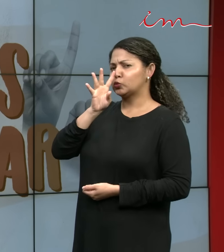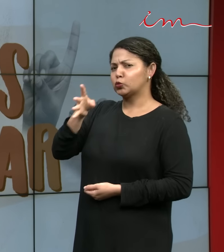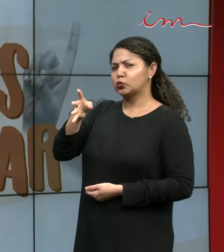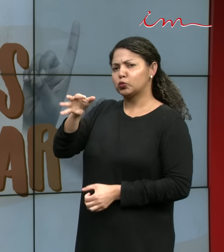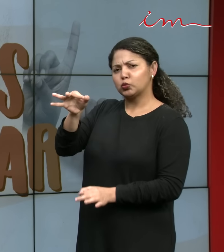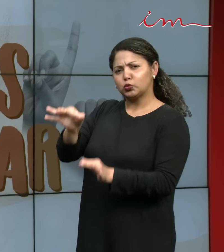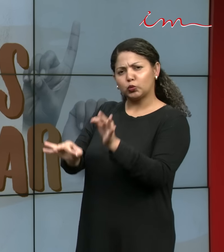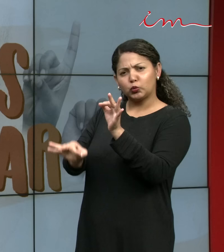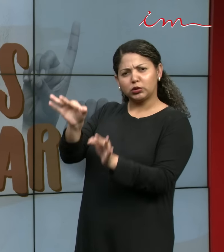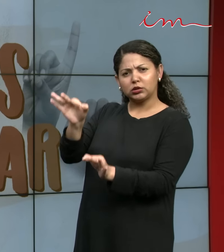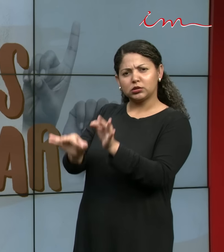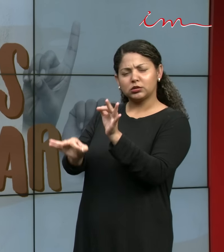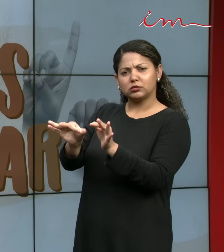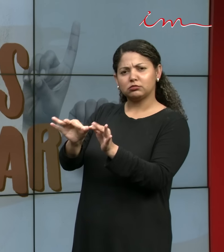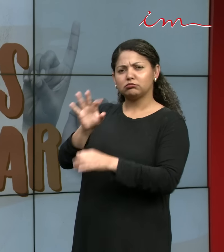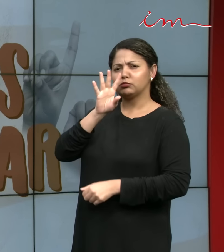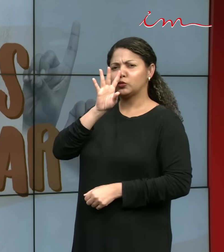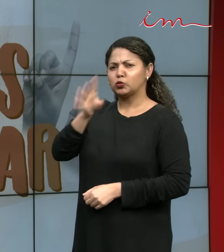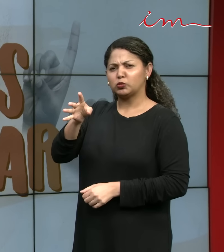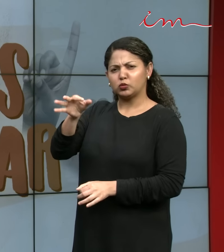Juízo.